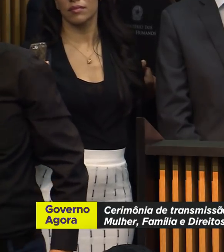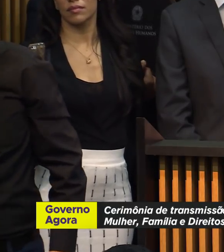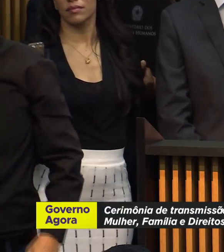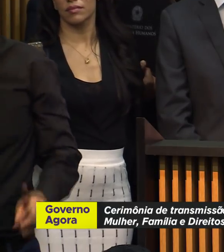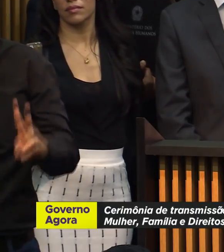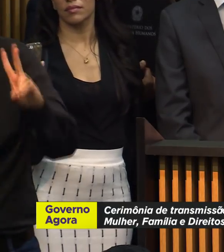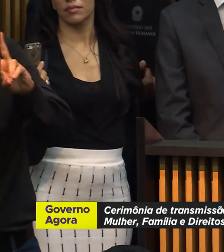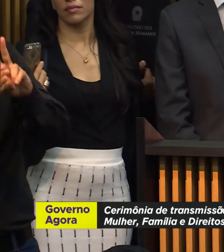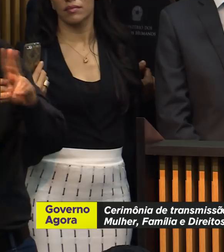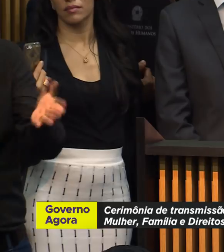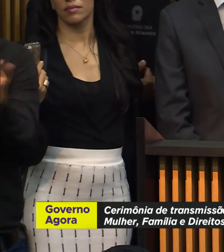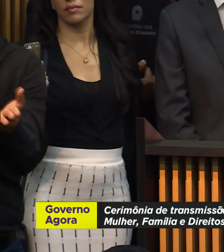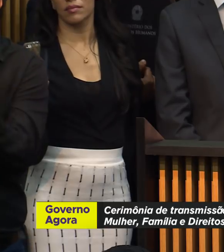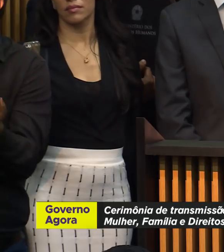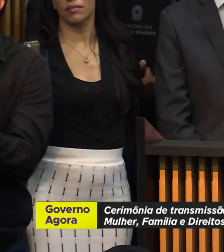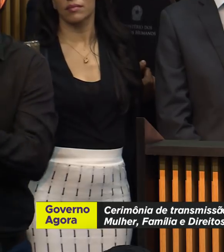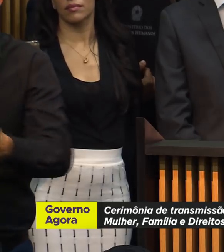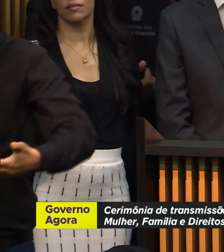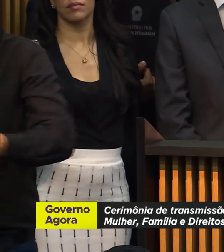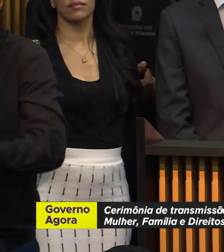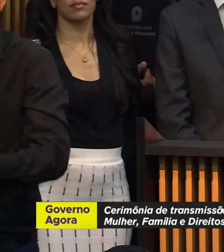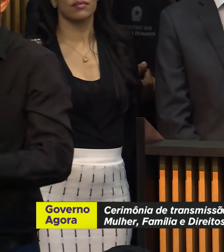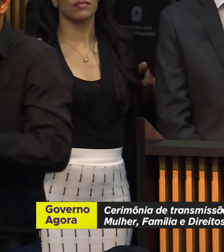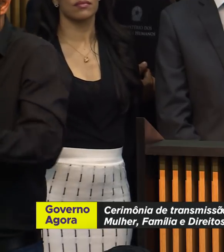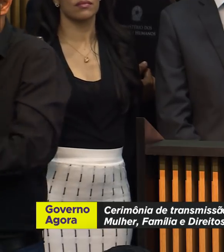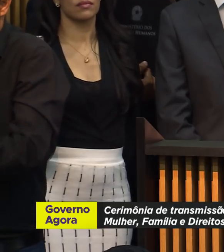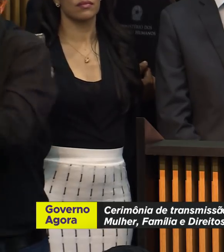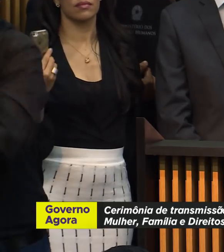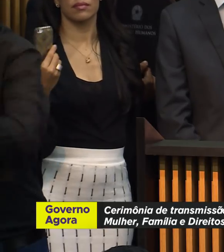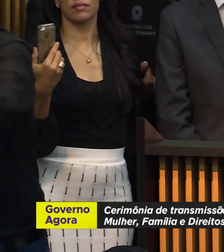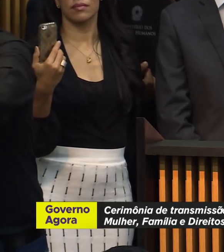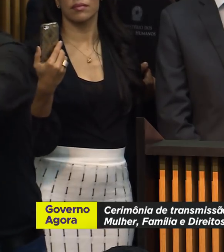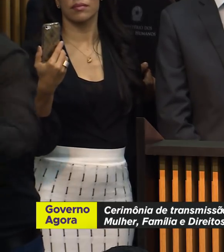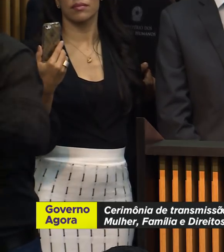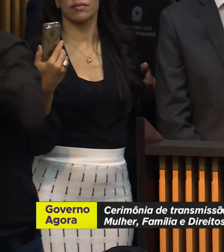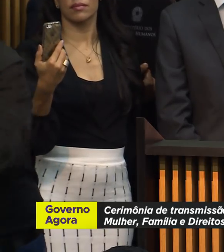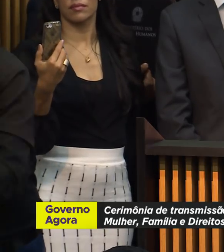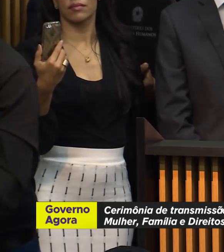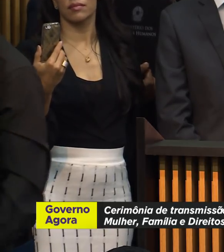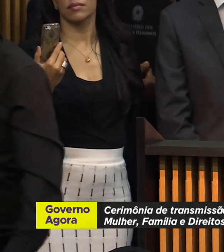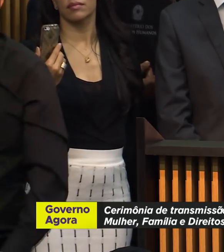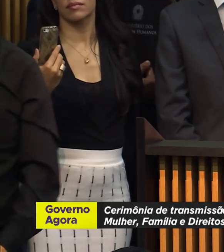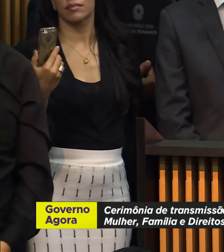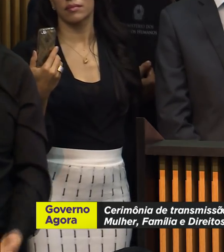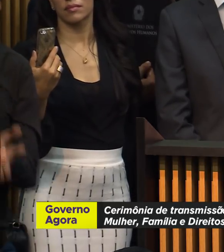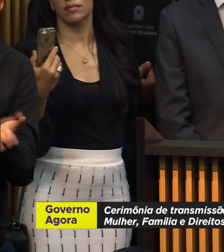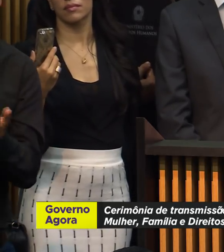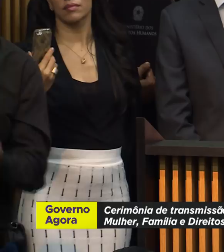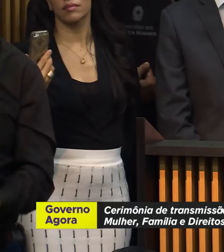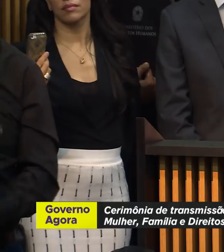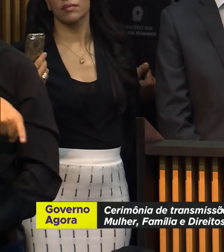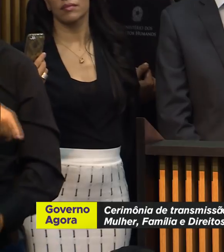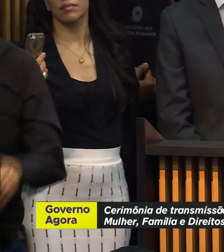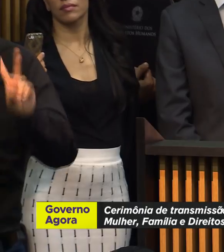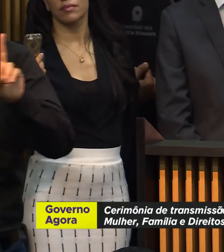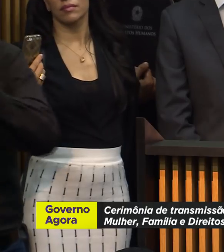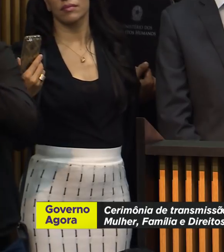país ainda são obrigadas a enterrar suas crianças. E eu quero deixar bem claro aqui uma coisa. O índio